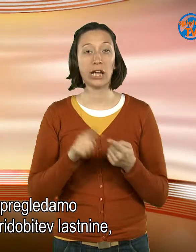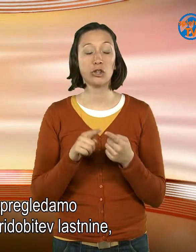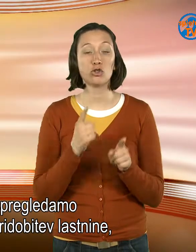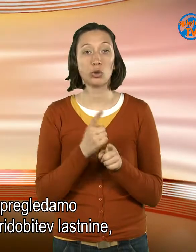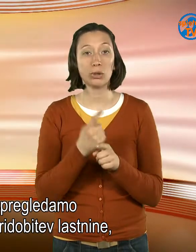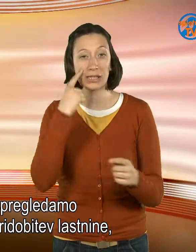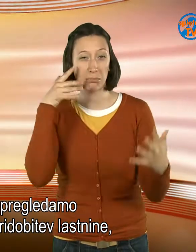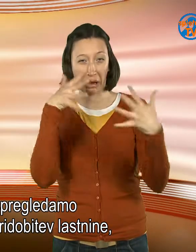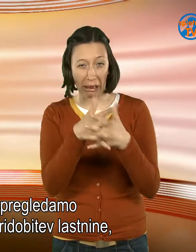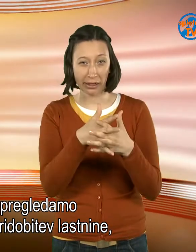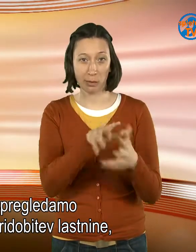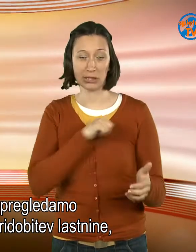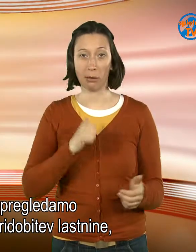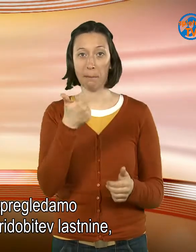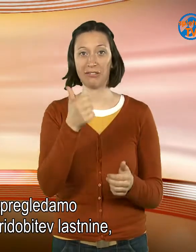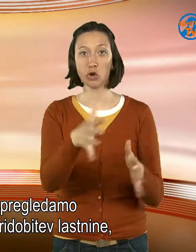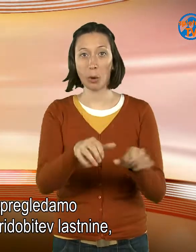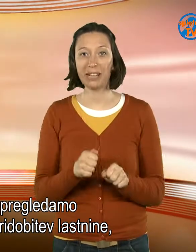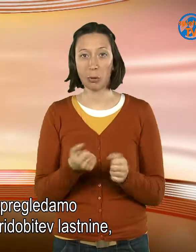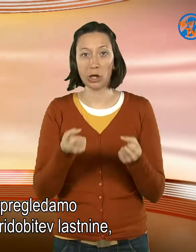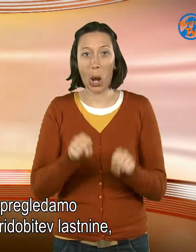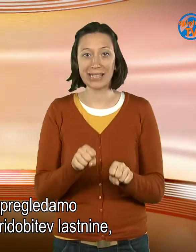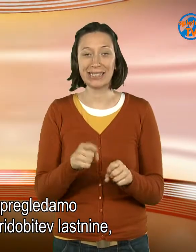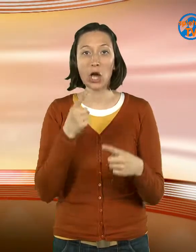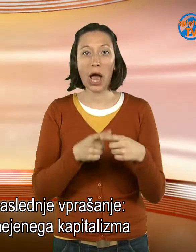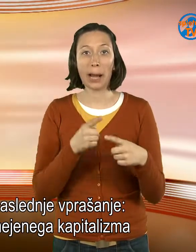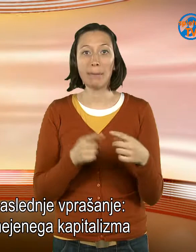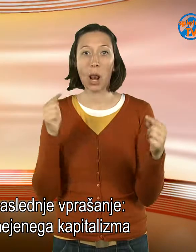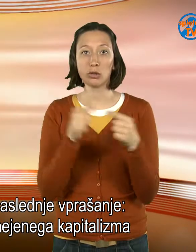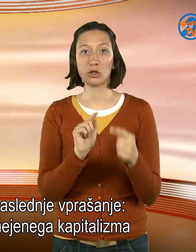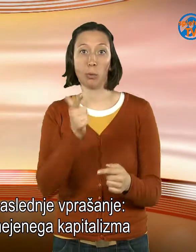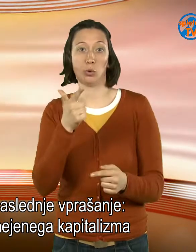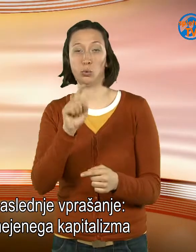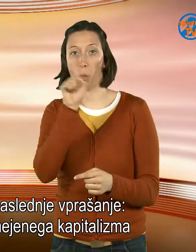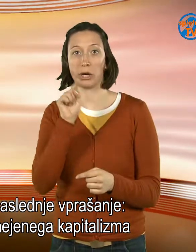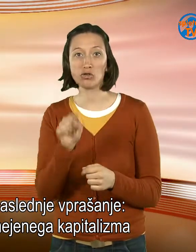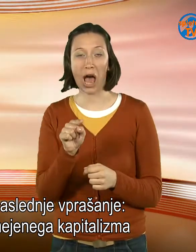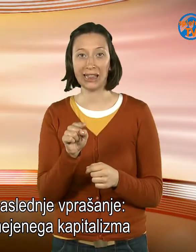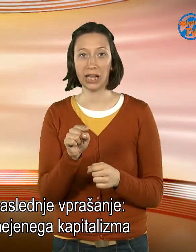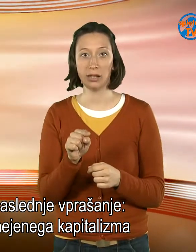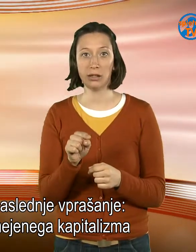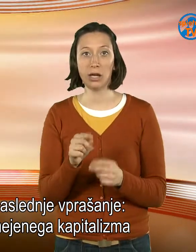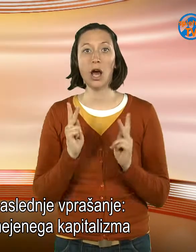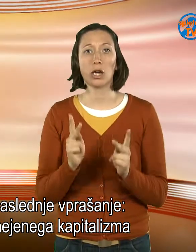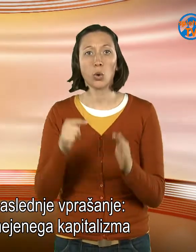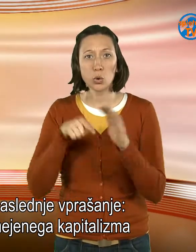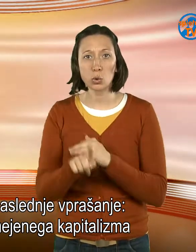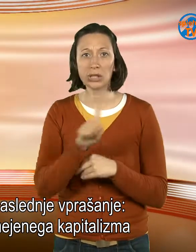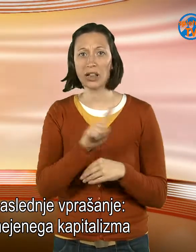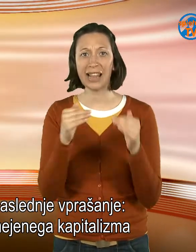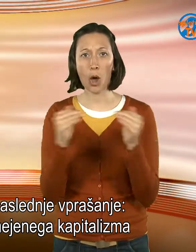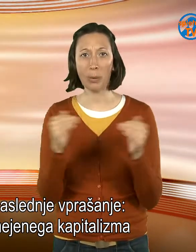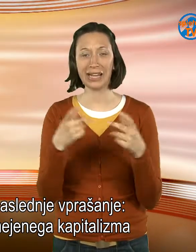In če tudi spregledamo samo prvotno pridobitev lastnine, kmalu trčimo ob naslednje vprašanje. Kako